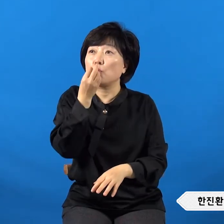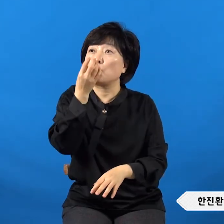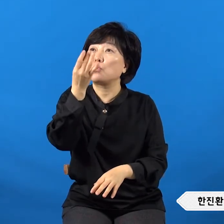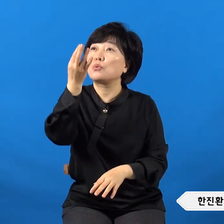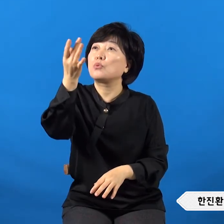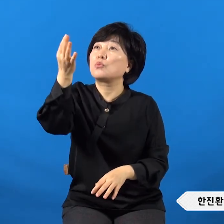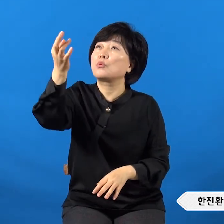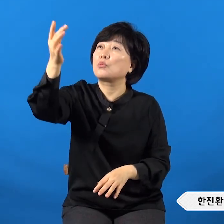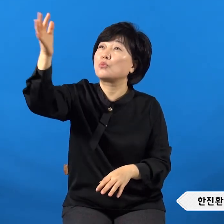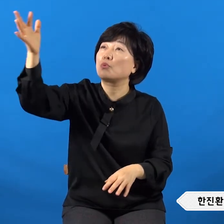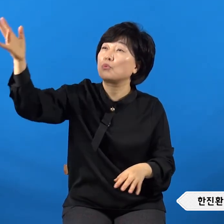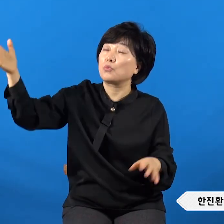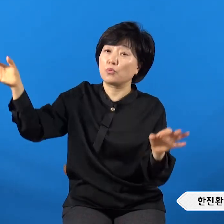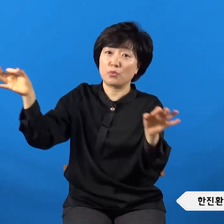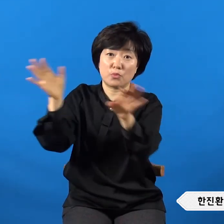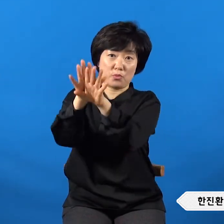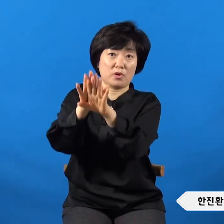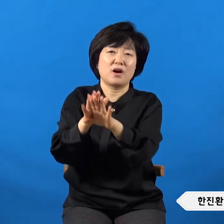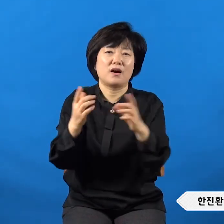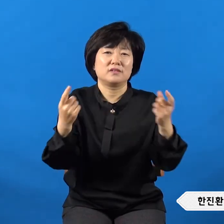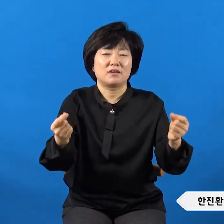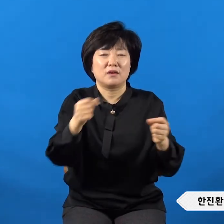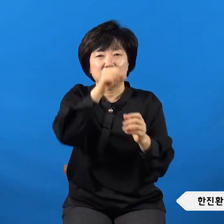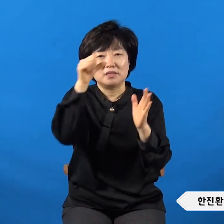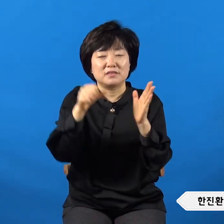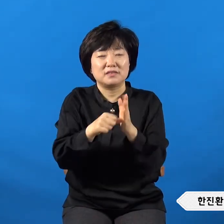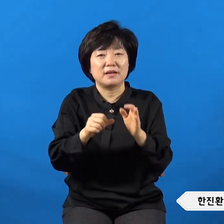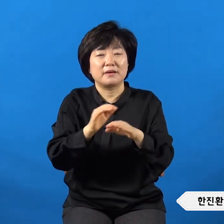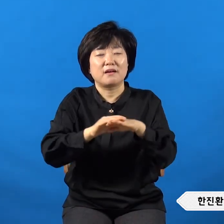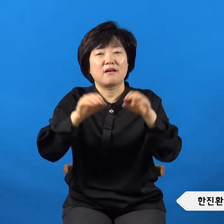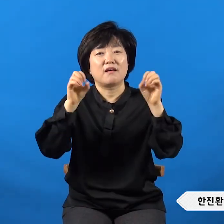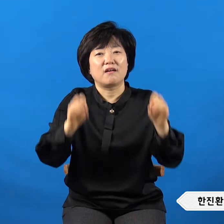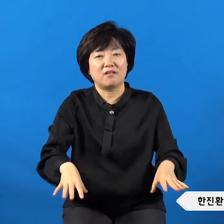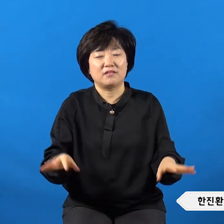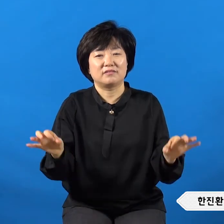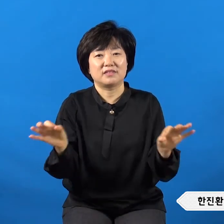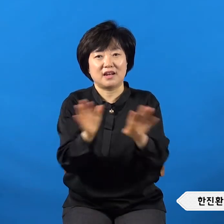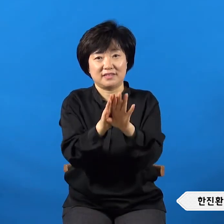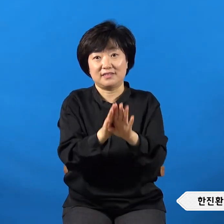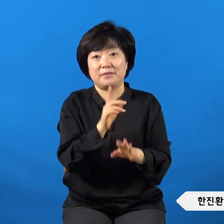안개처럼 그렇게 사라져가는 것이 인생이라 하는 말이지요.